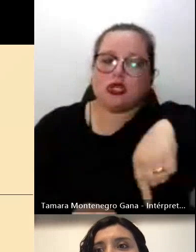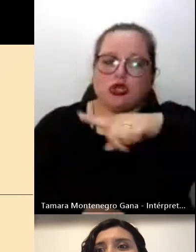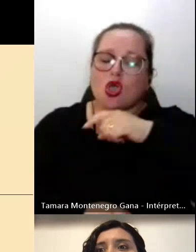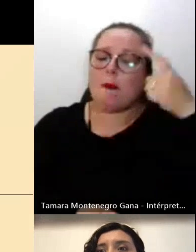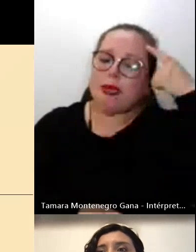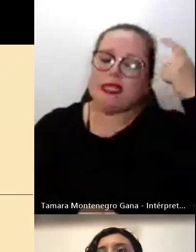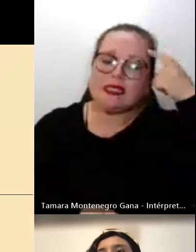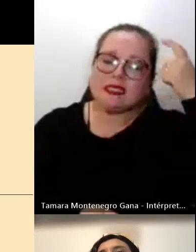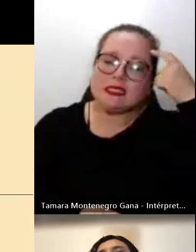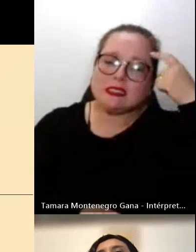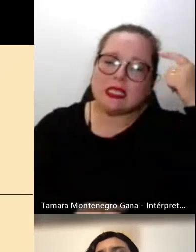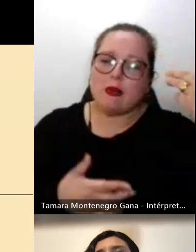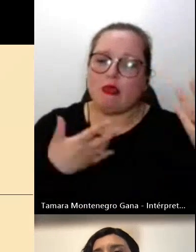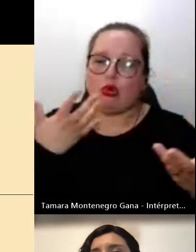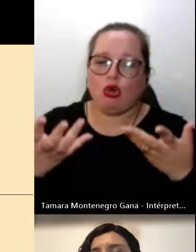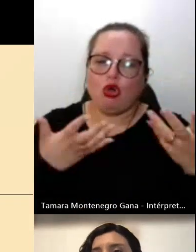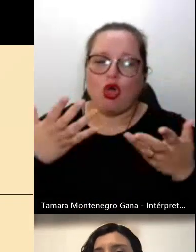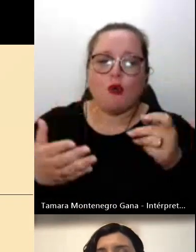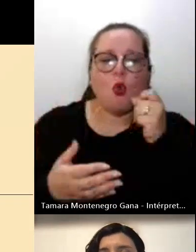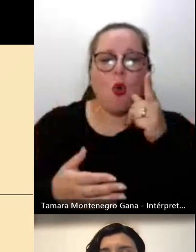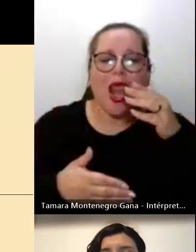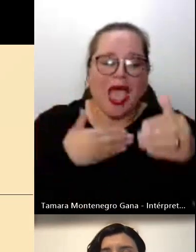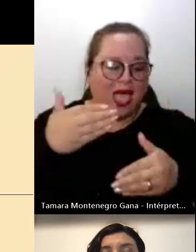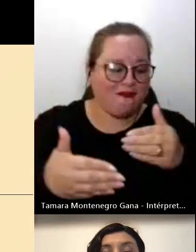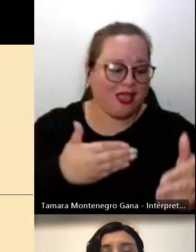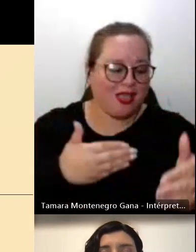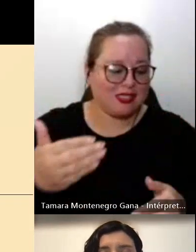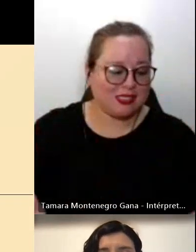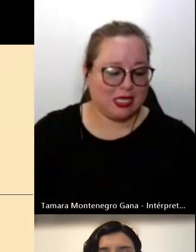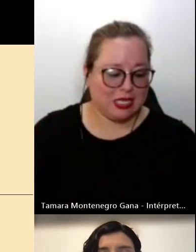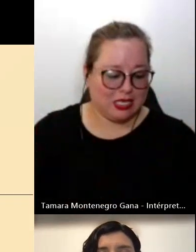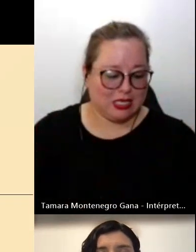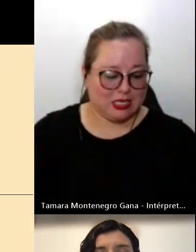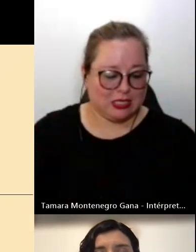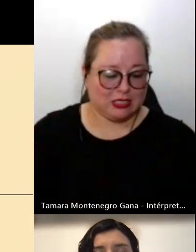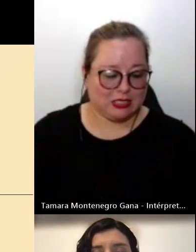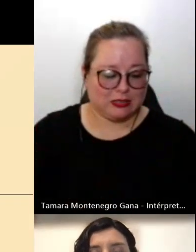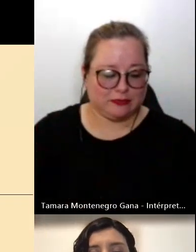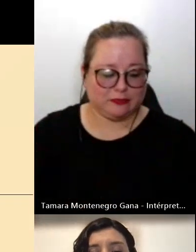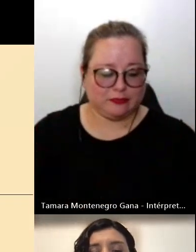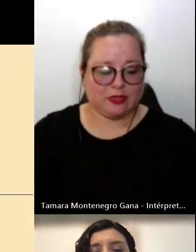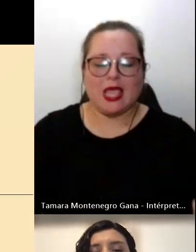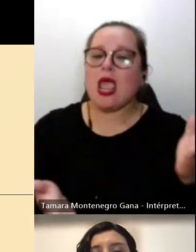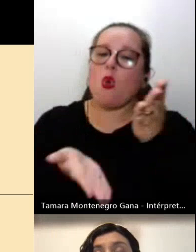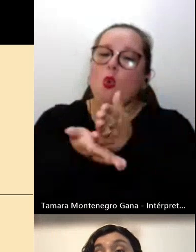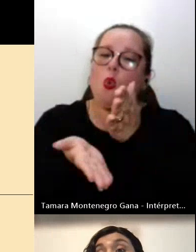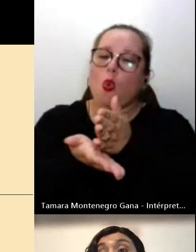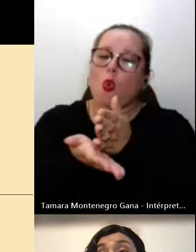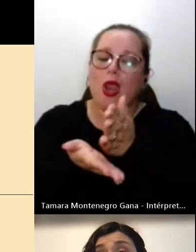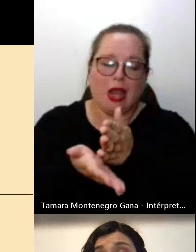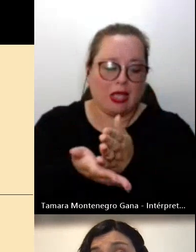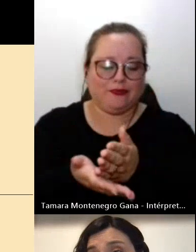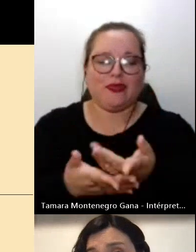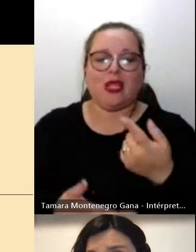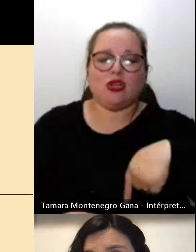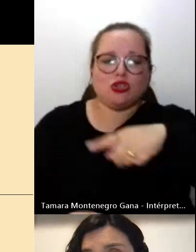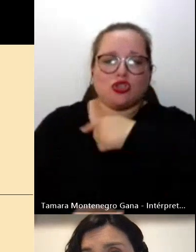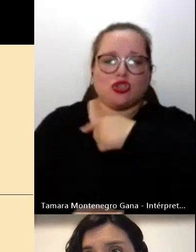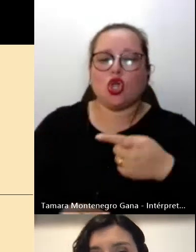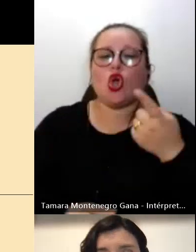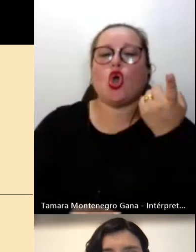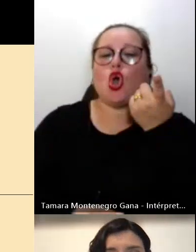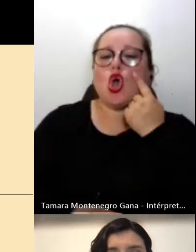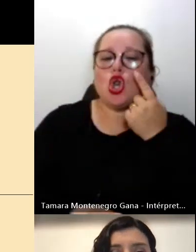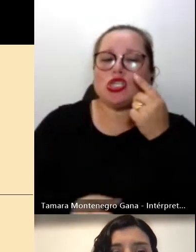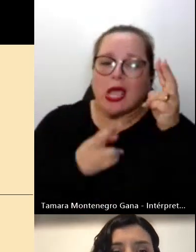en qué se ha avanzado dentro de las escuelas respecto de reconocer el rol